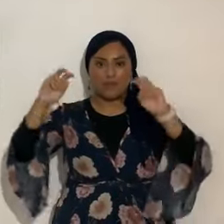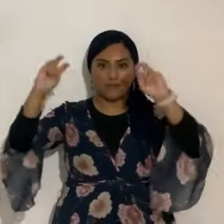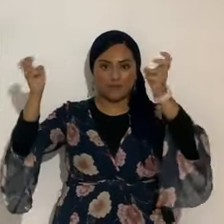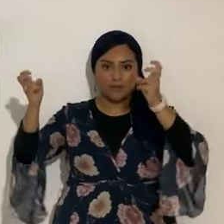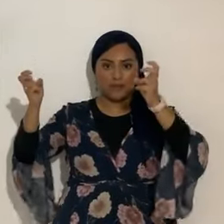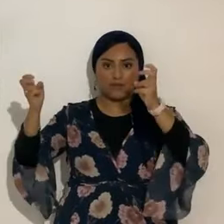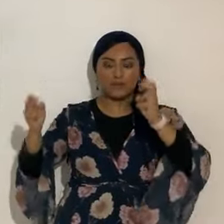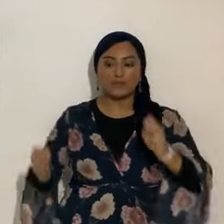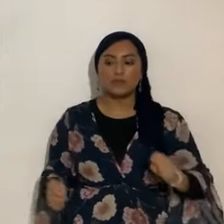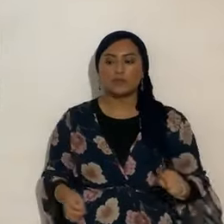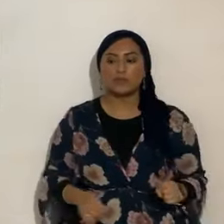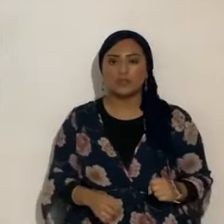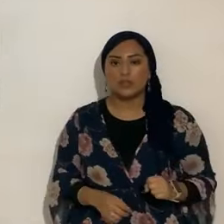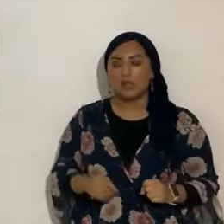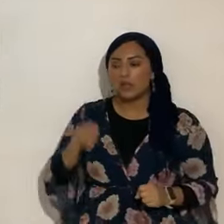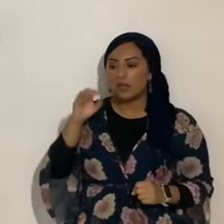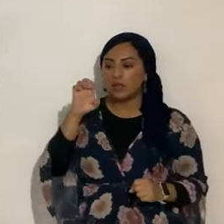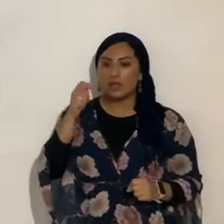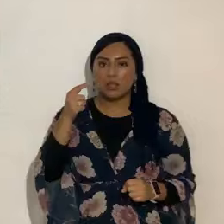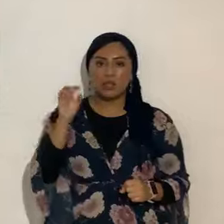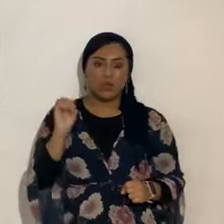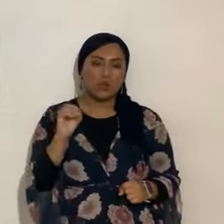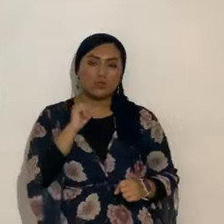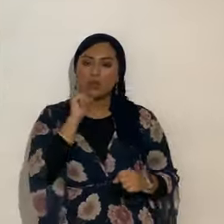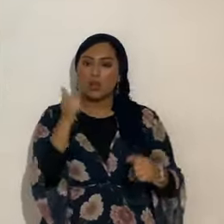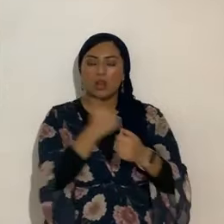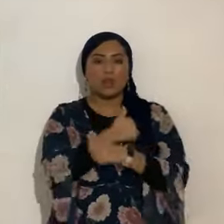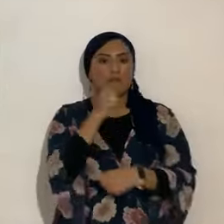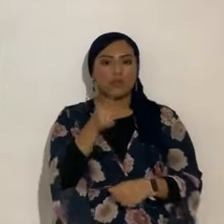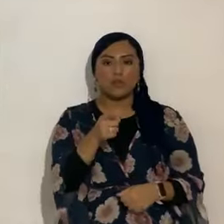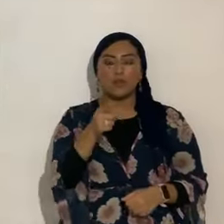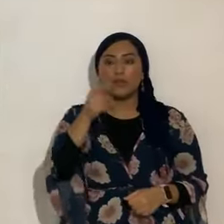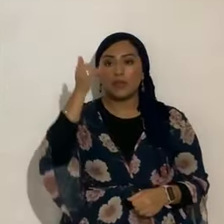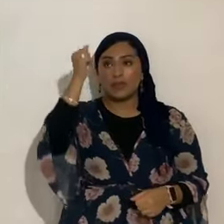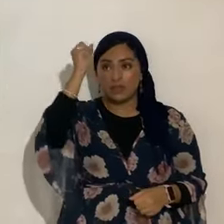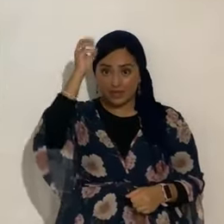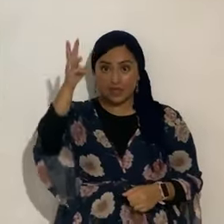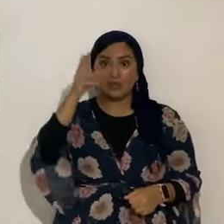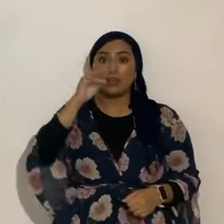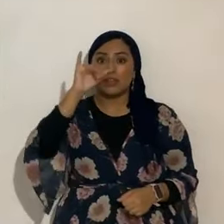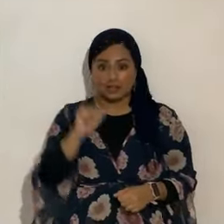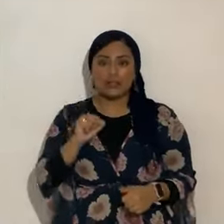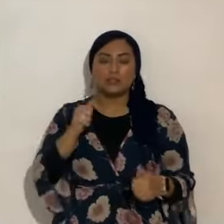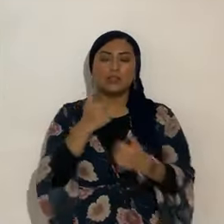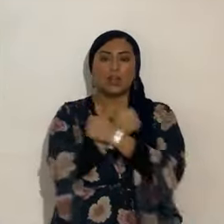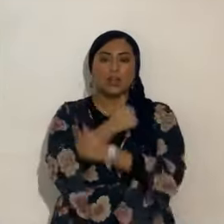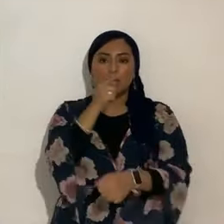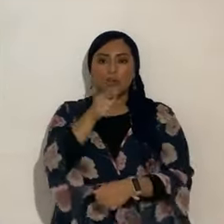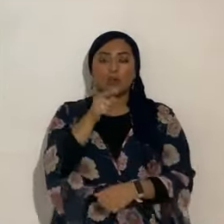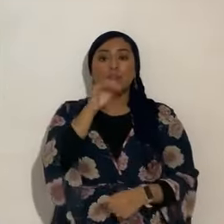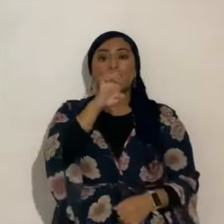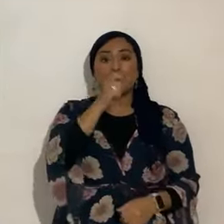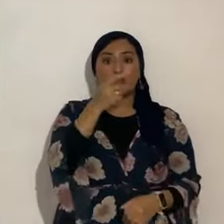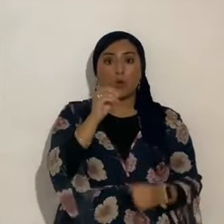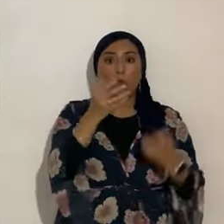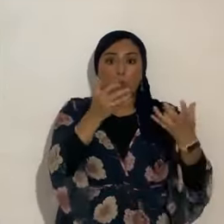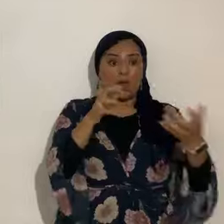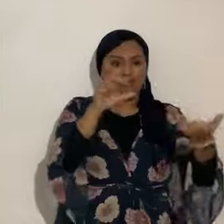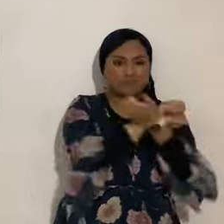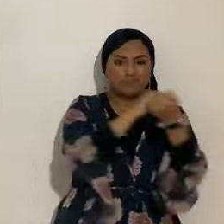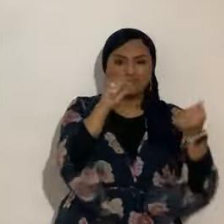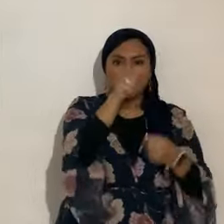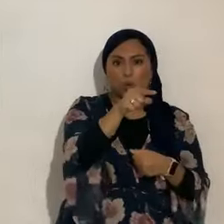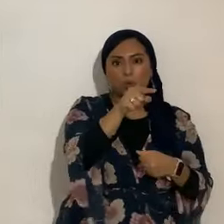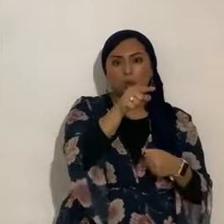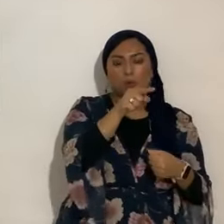mismo canal. El ego no te ama. Yahshua HaMashiach sí te ama. El ego te quiere hacer